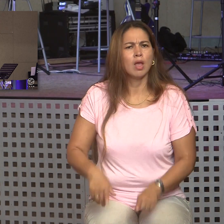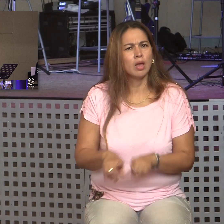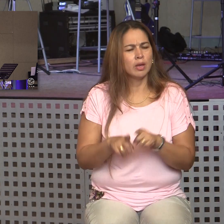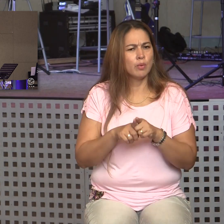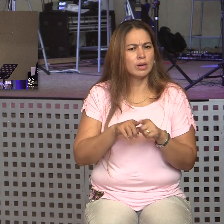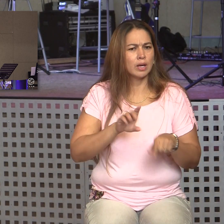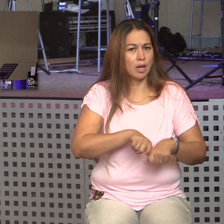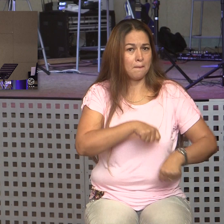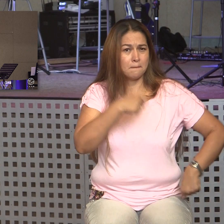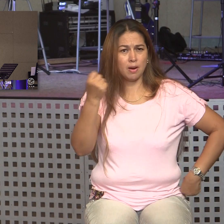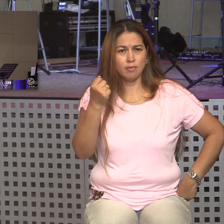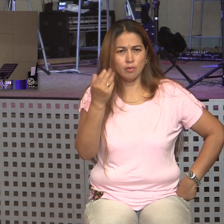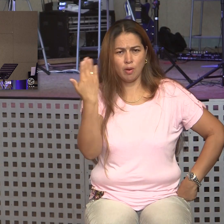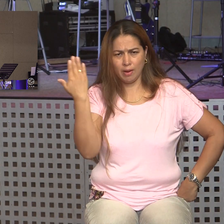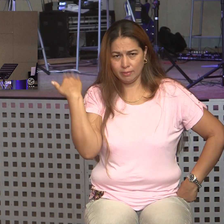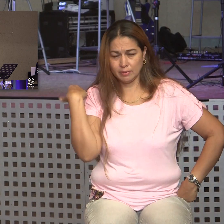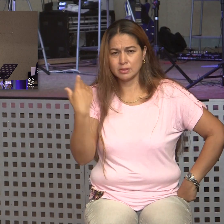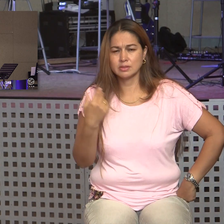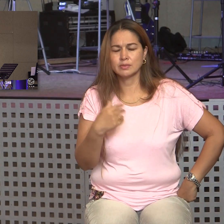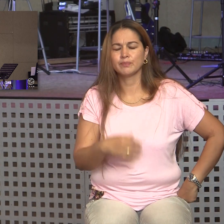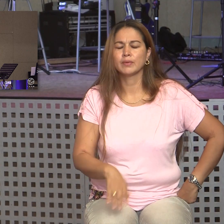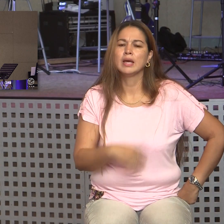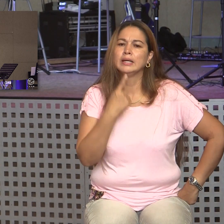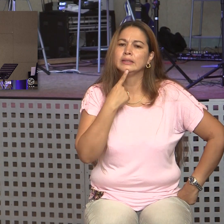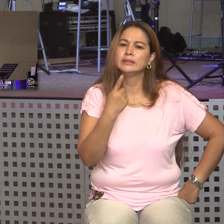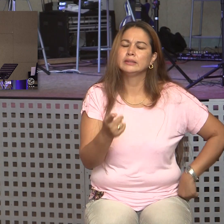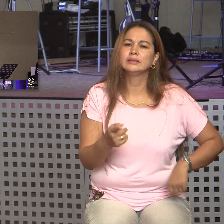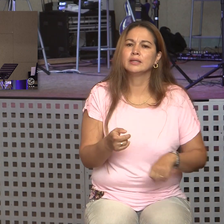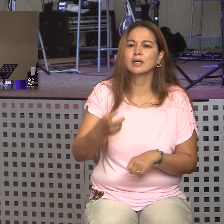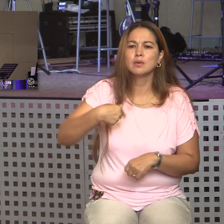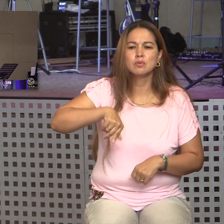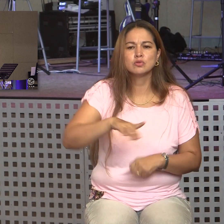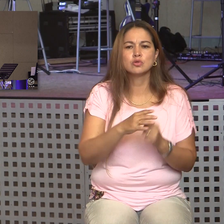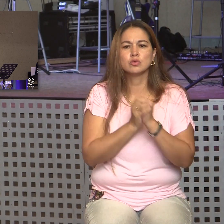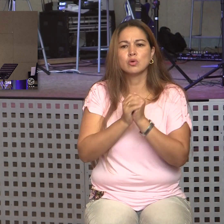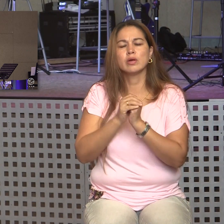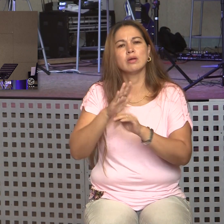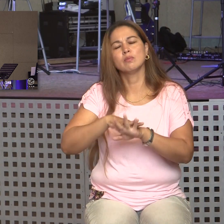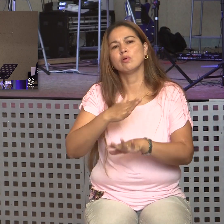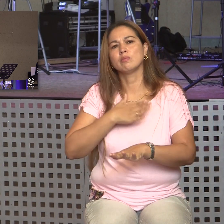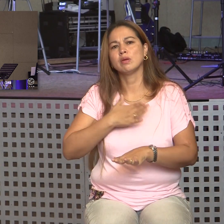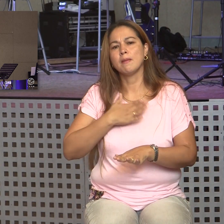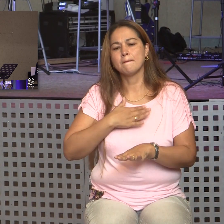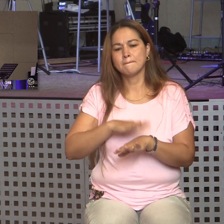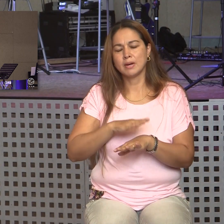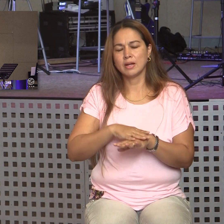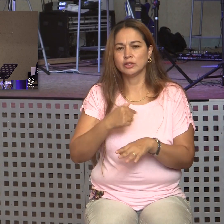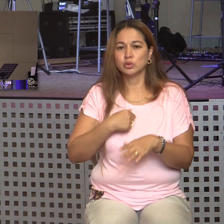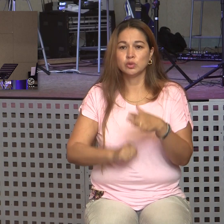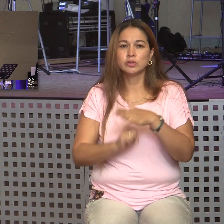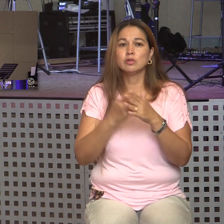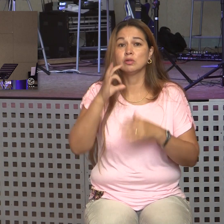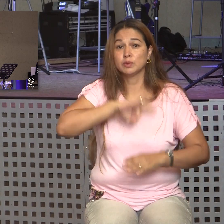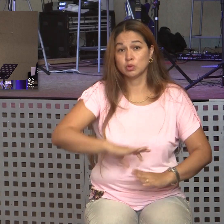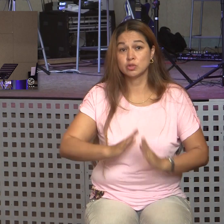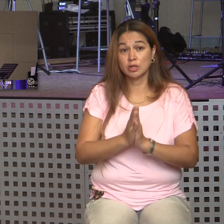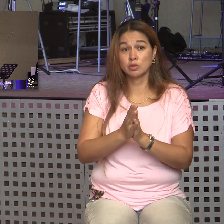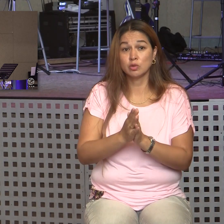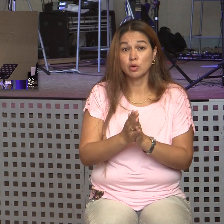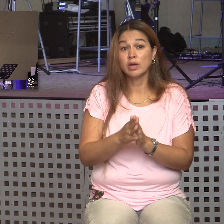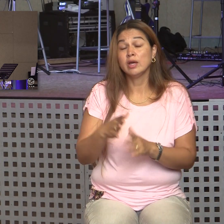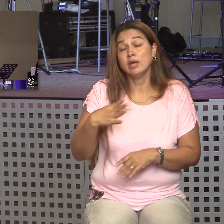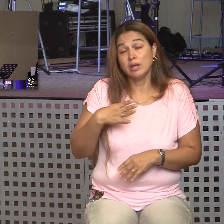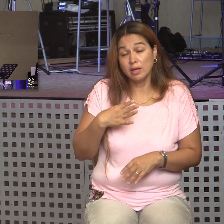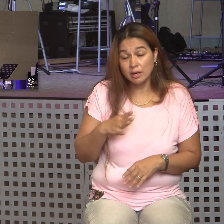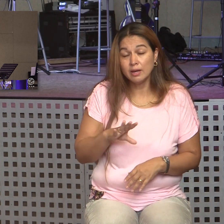boca me sea dada palabra para dar a conocer con denuedo el misterio del